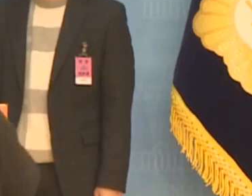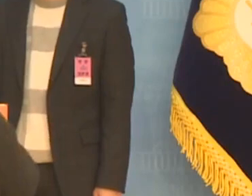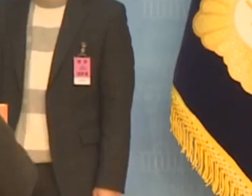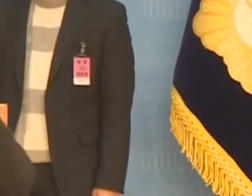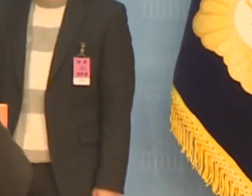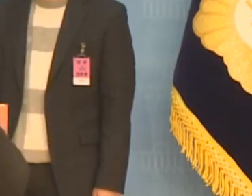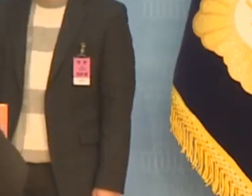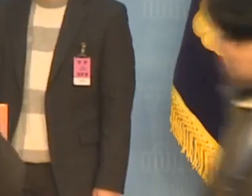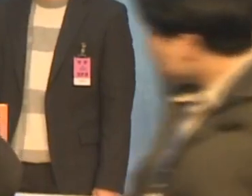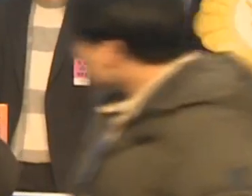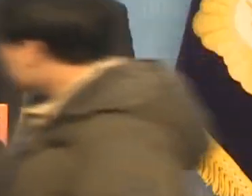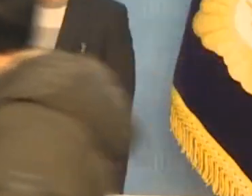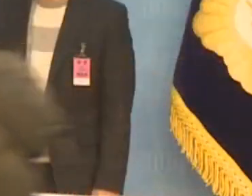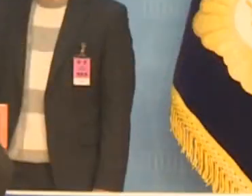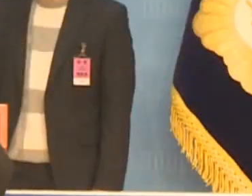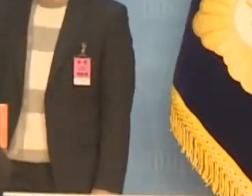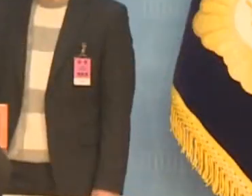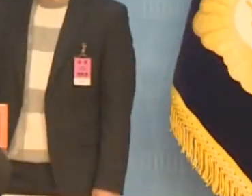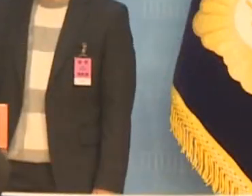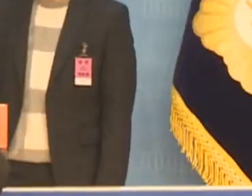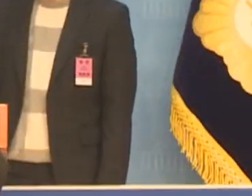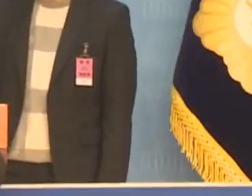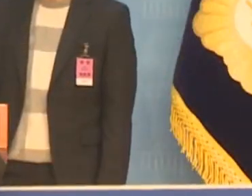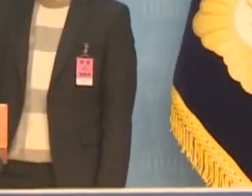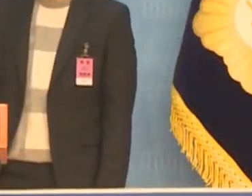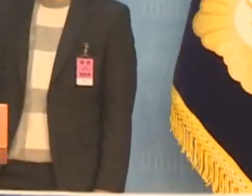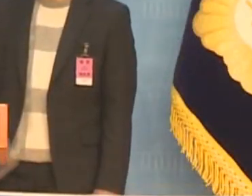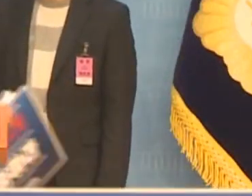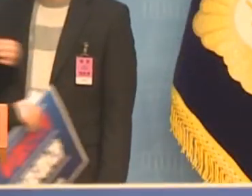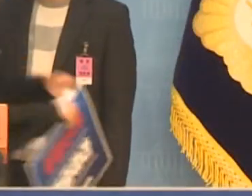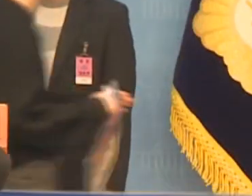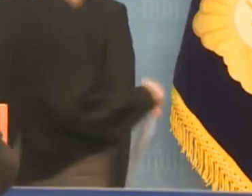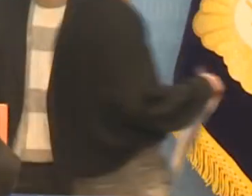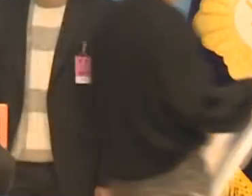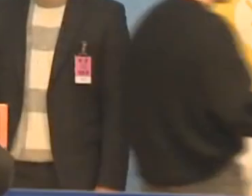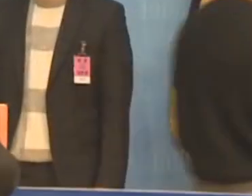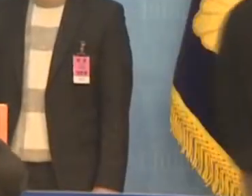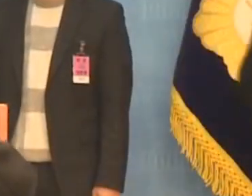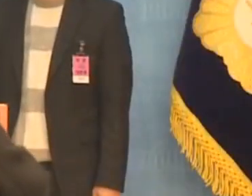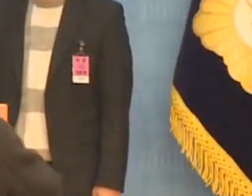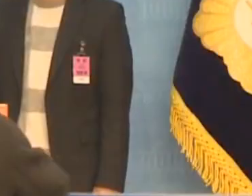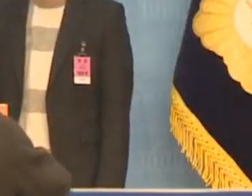발언할 때 연세대학생 박준영입니다처럼 그 자기 이름이랑 대학교 꼭 하고 발언해 주세요. 네네.